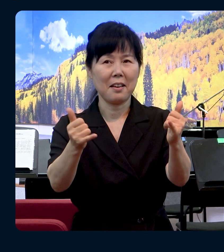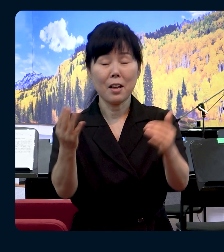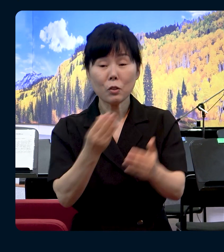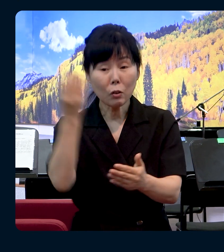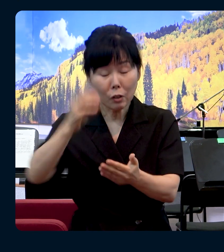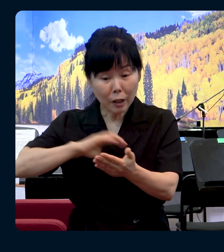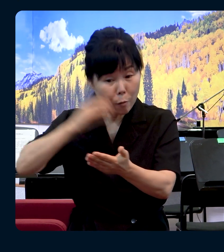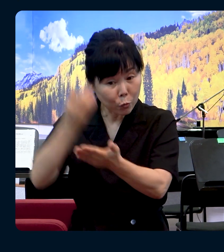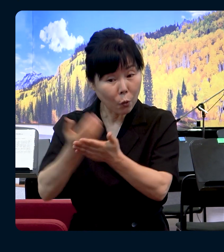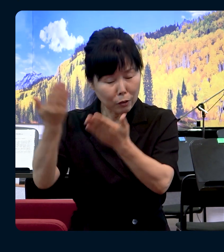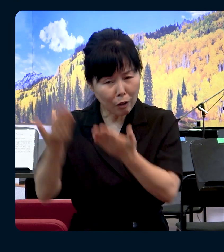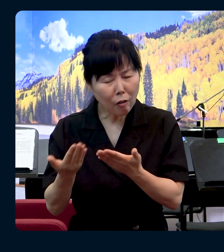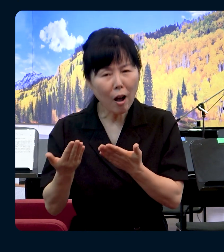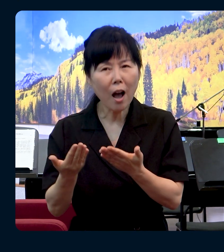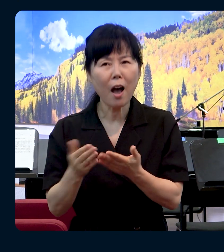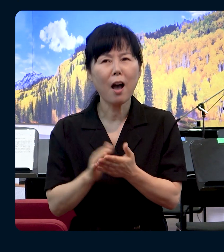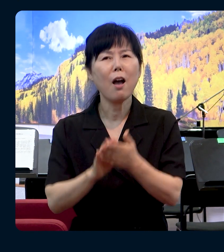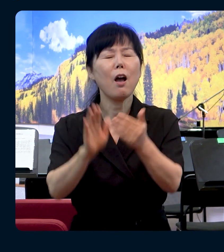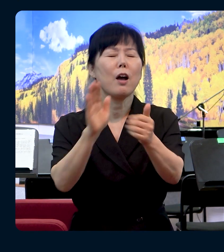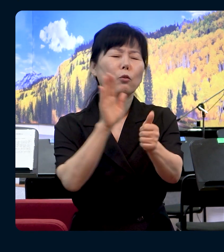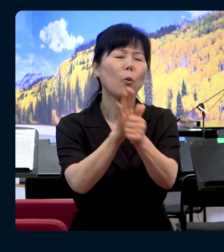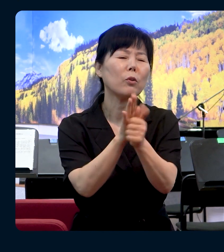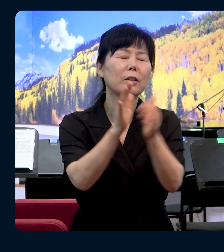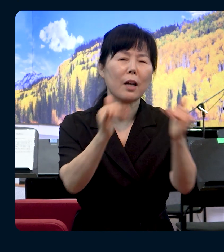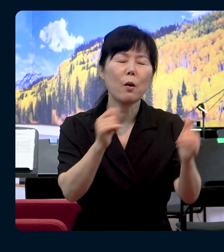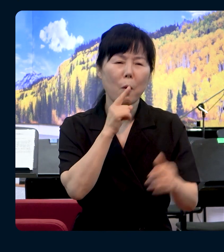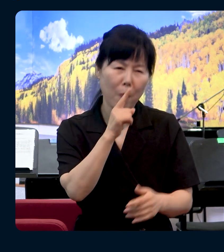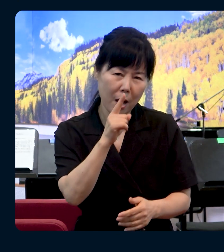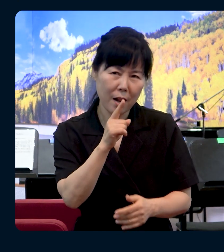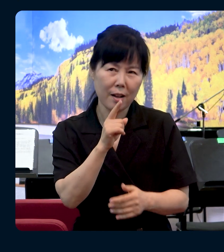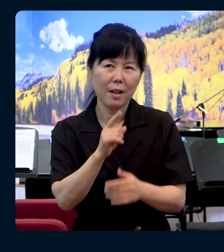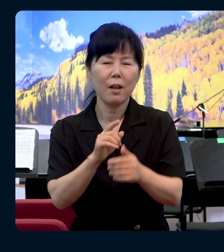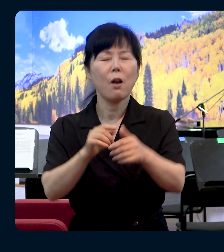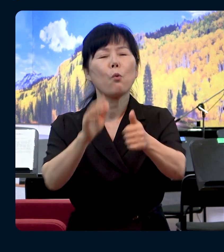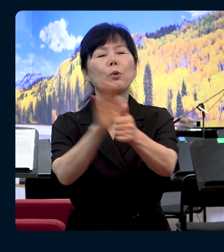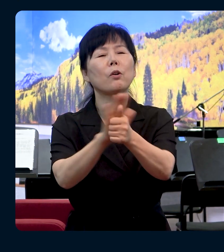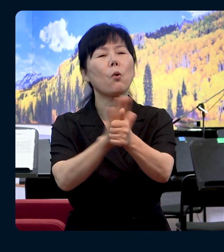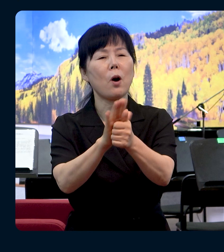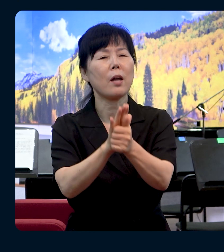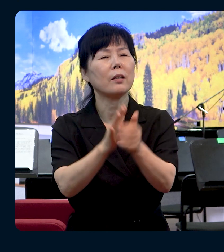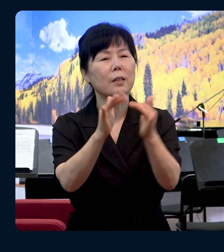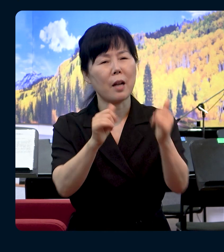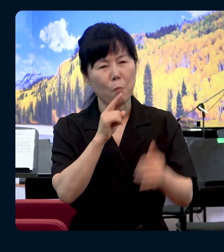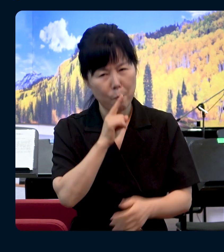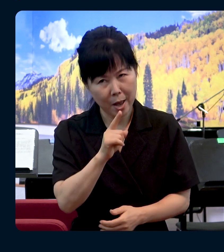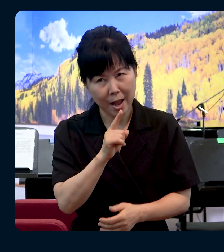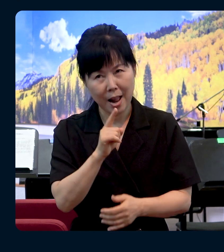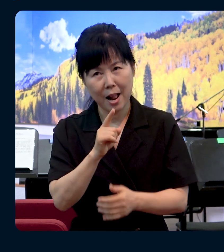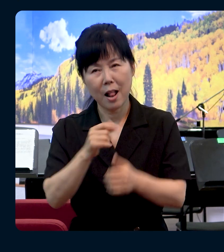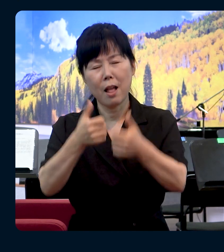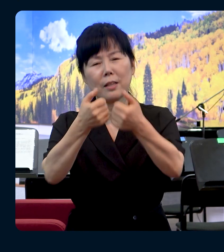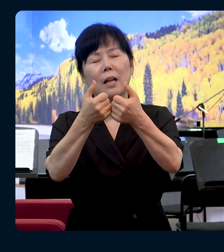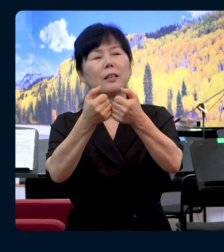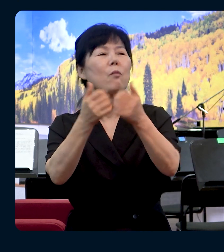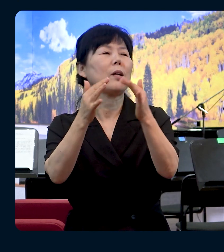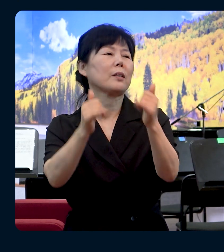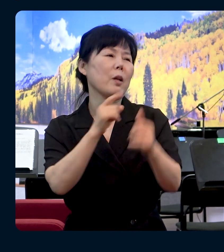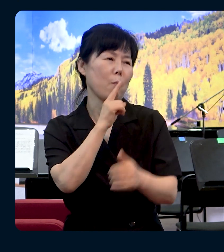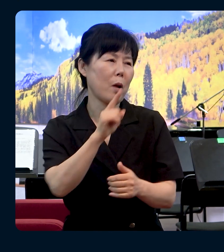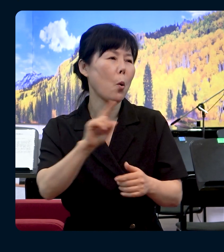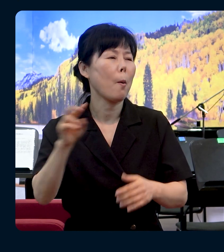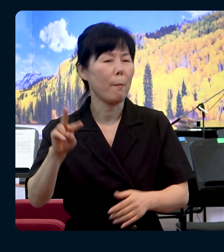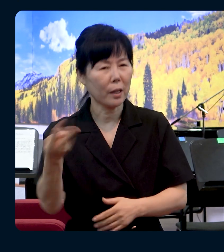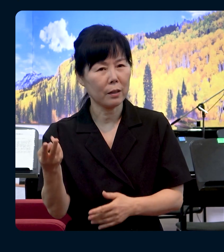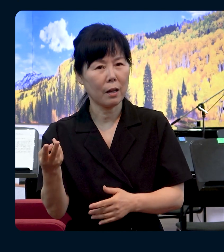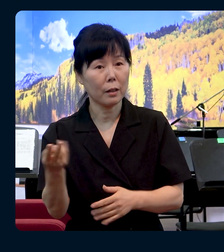성령이 감동하시면 그런 말이라고 한다니까요. 반면에 마귀가 우리 입술을 주장하게 되면 어떤 일이 벌어지느냐? 그건